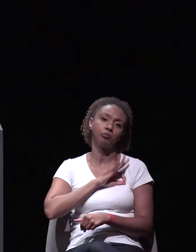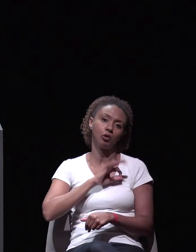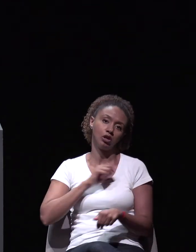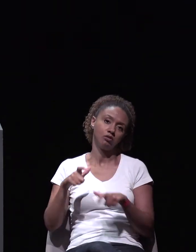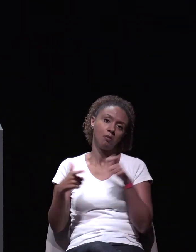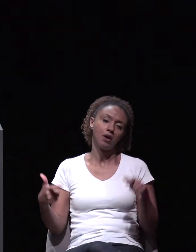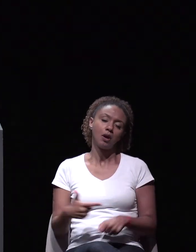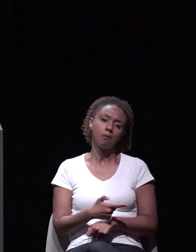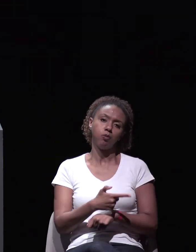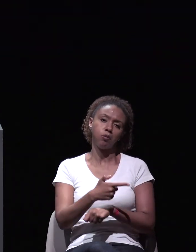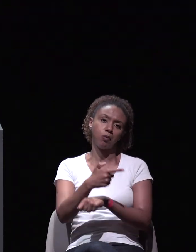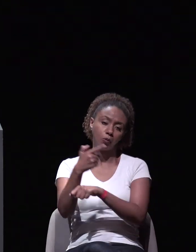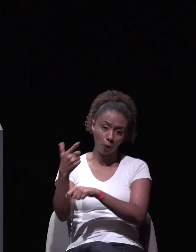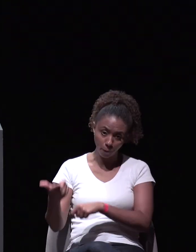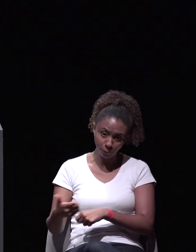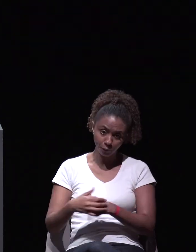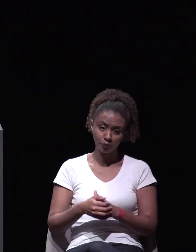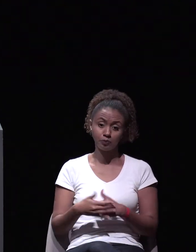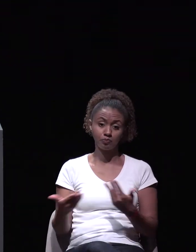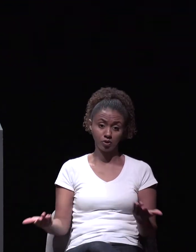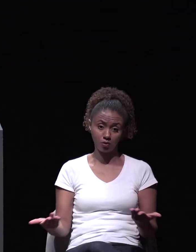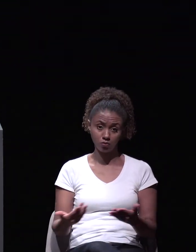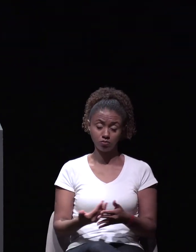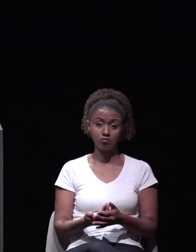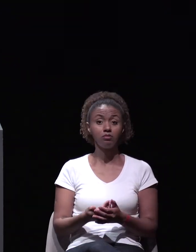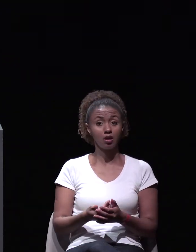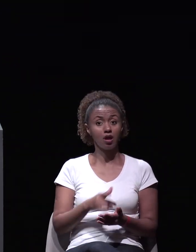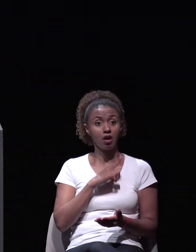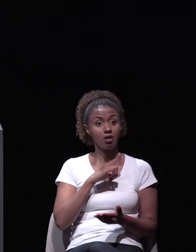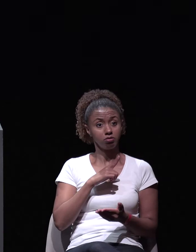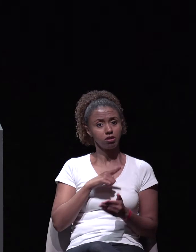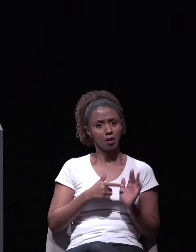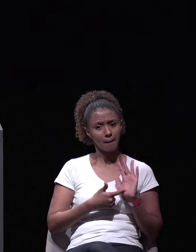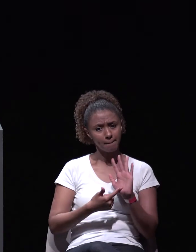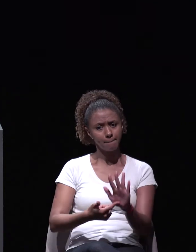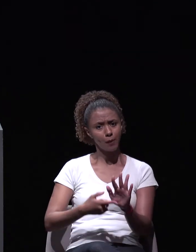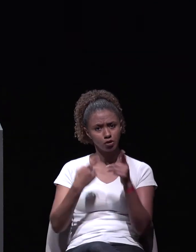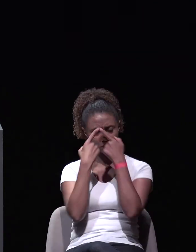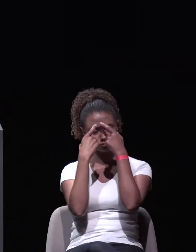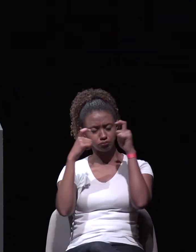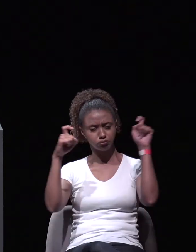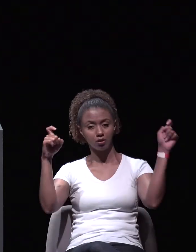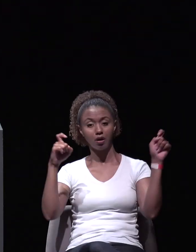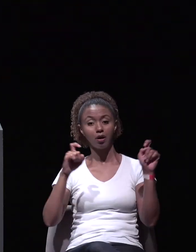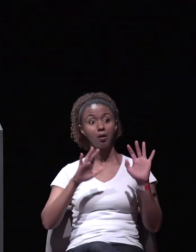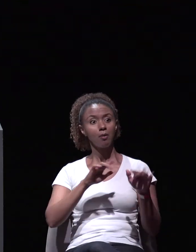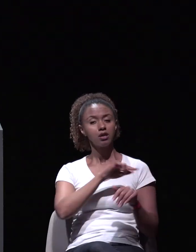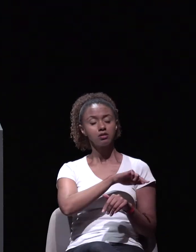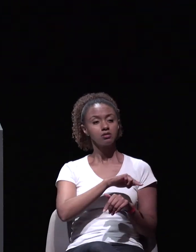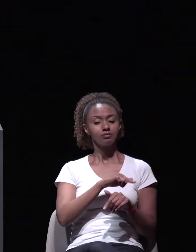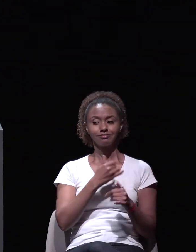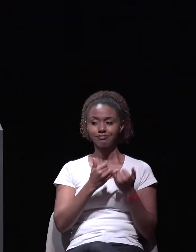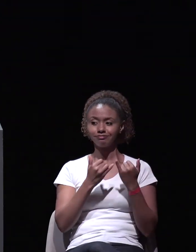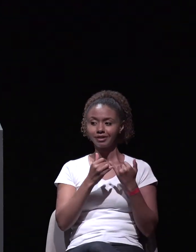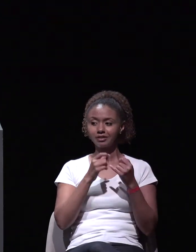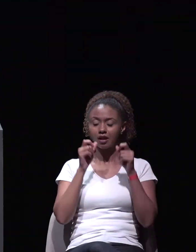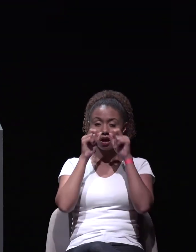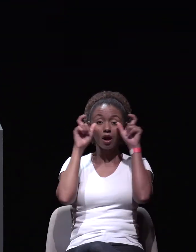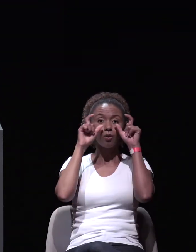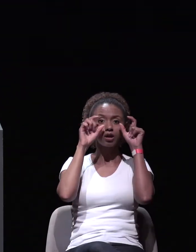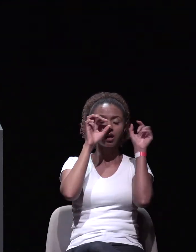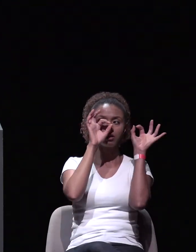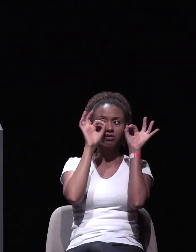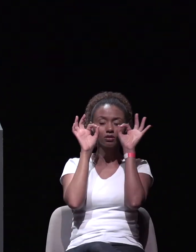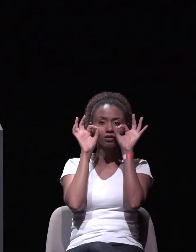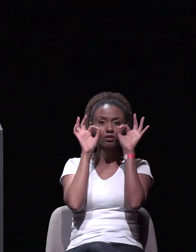o jovem também aponta para essa mortalha, mas ele está acordado, né? Ele nos devolve esse olhar, que é um